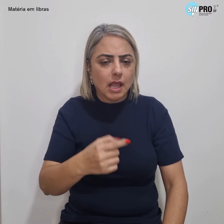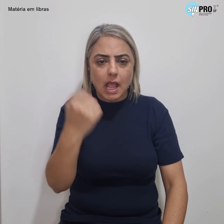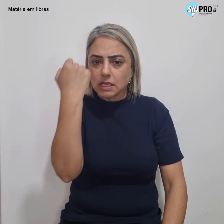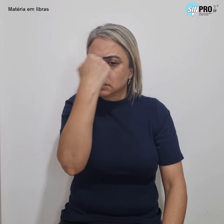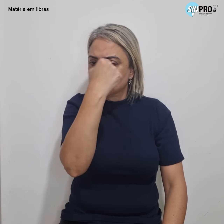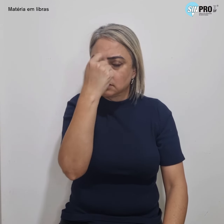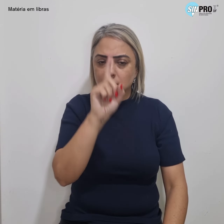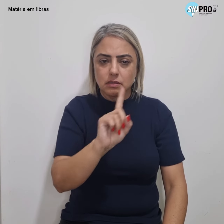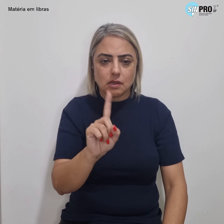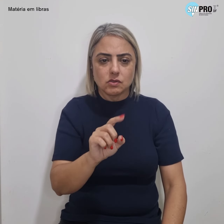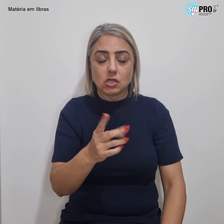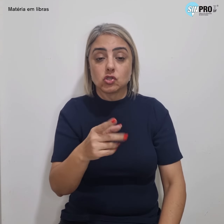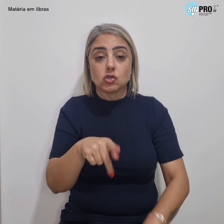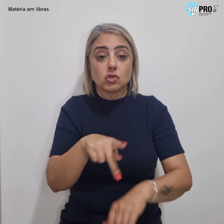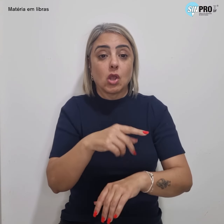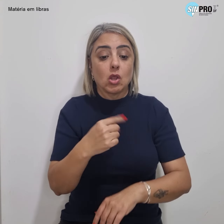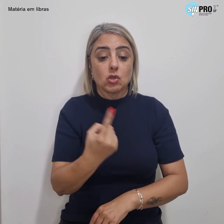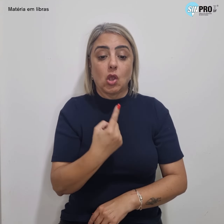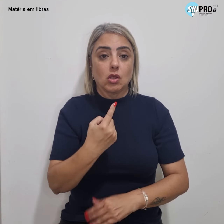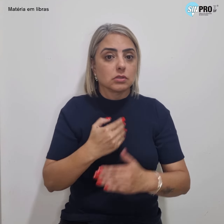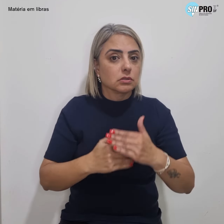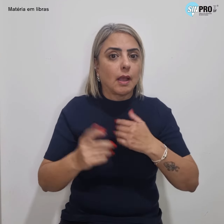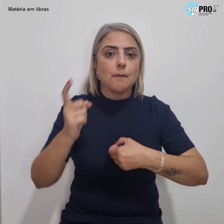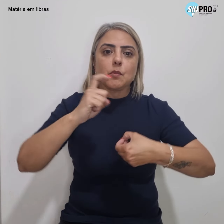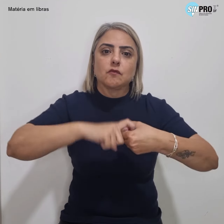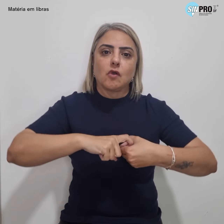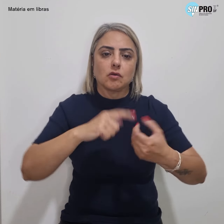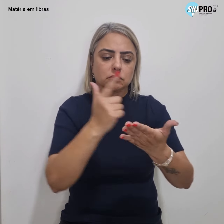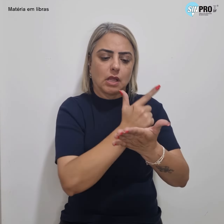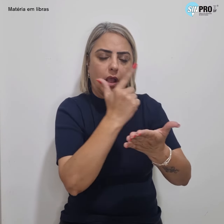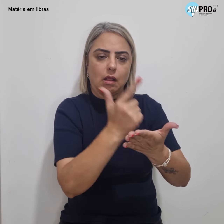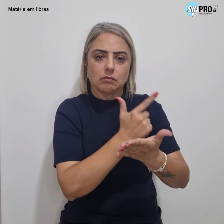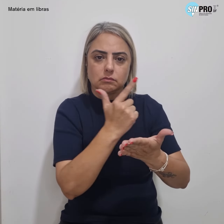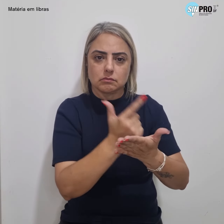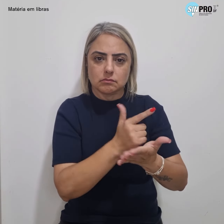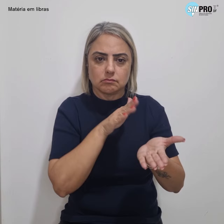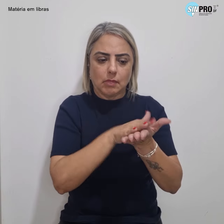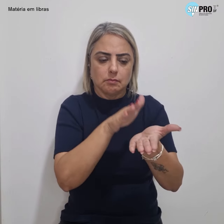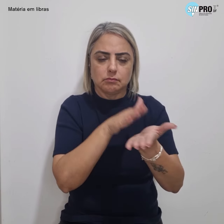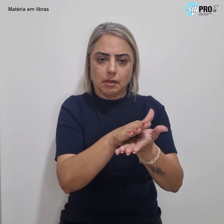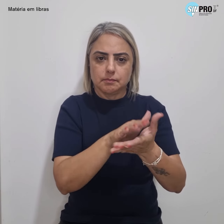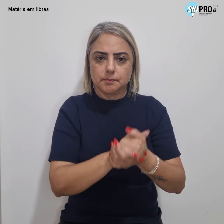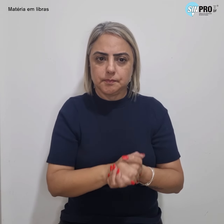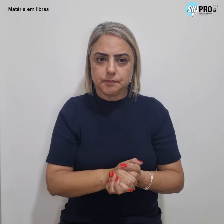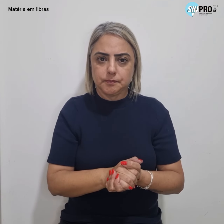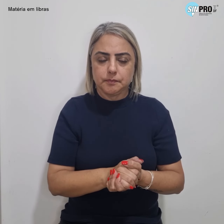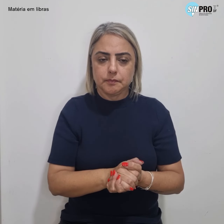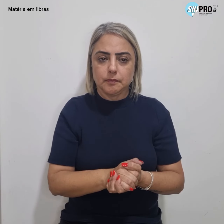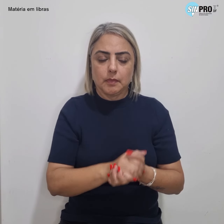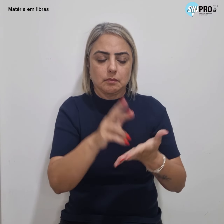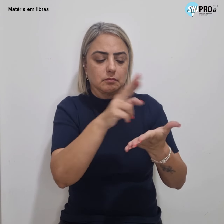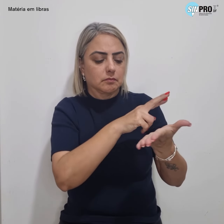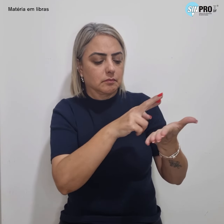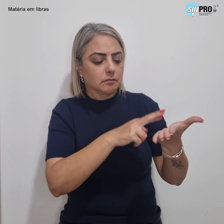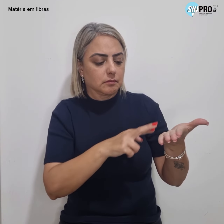não está sozinha nessa guinada de volta ao impresso. Em relatório recente